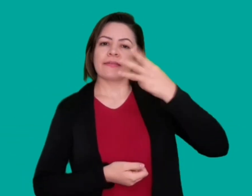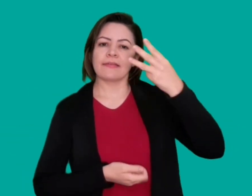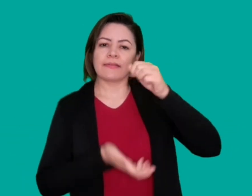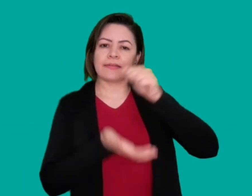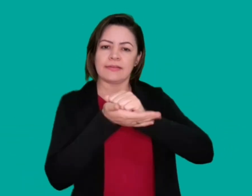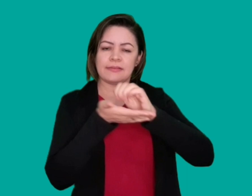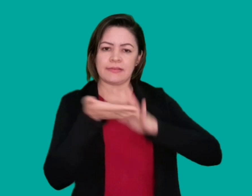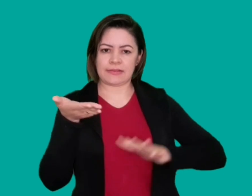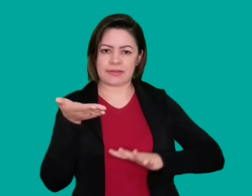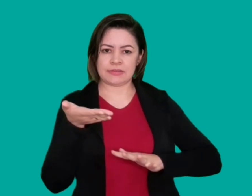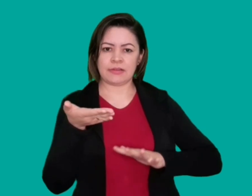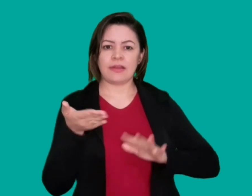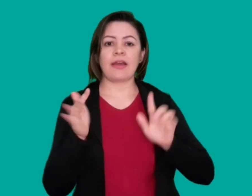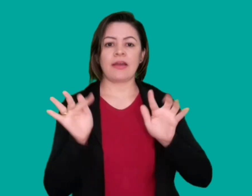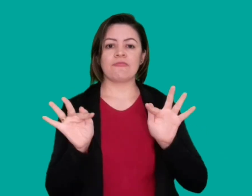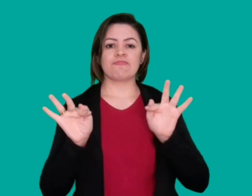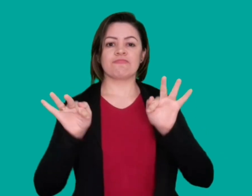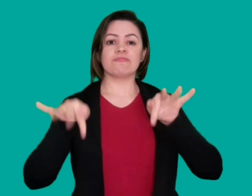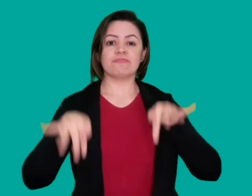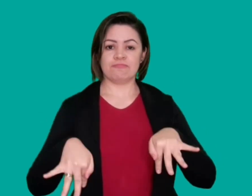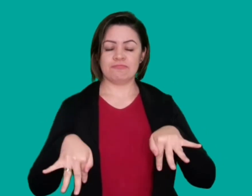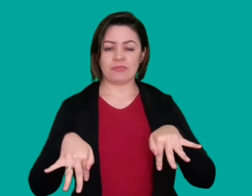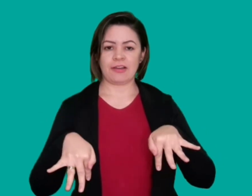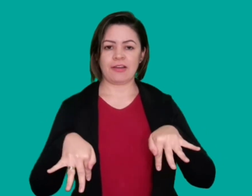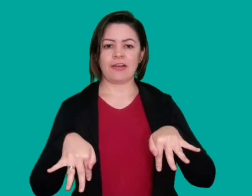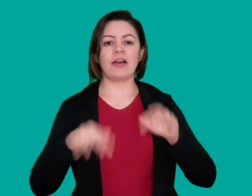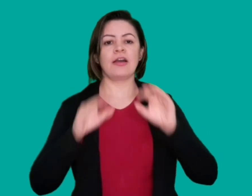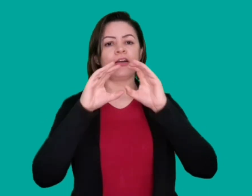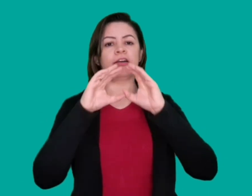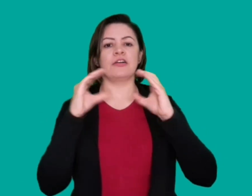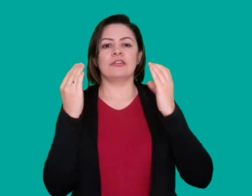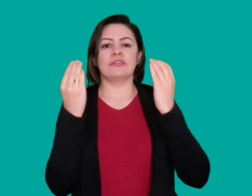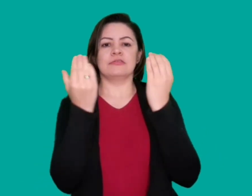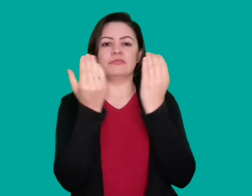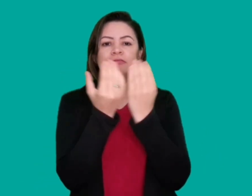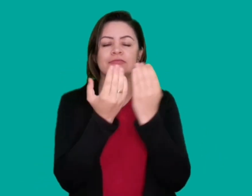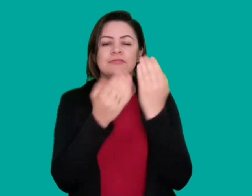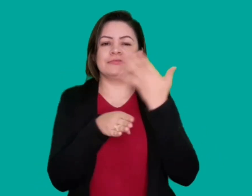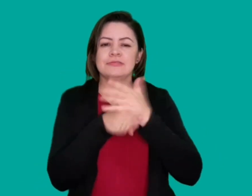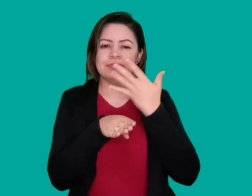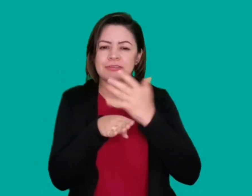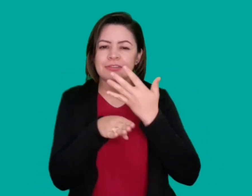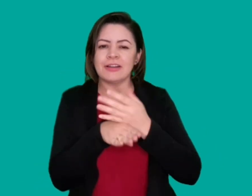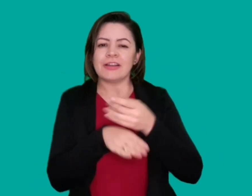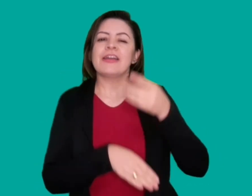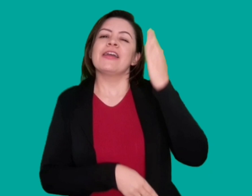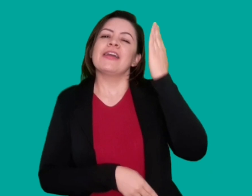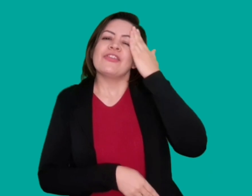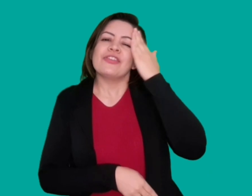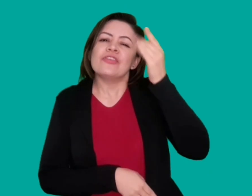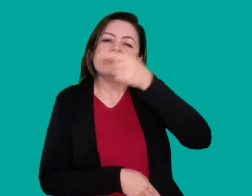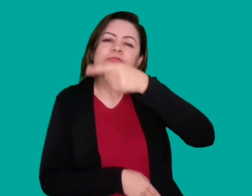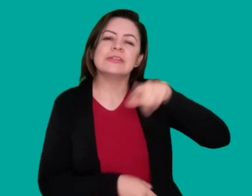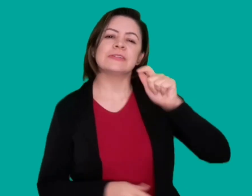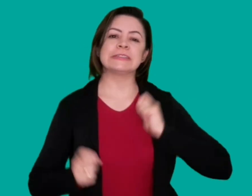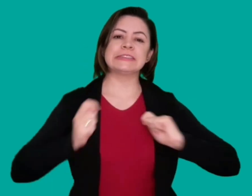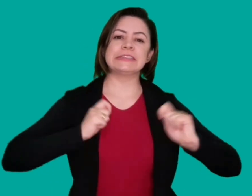possa se desenvolver é a última atividade é a comunidade de Prática eu sei que vocês estão